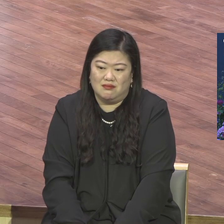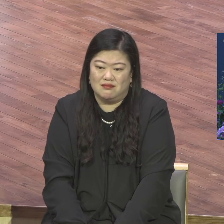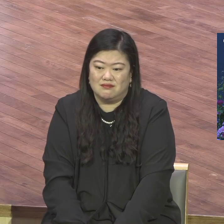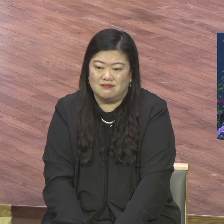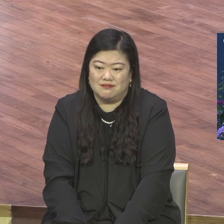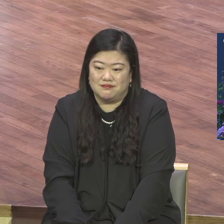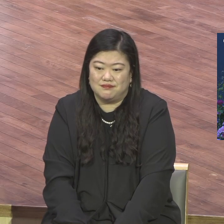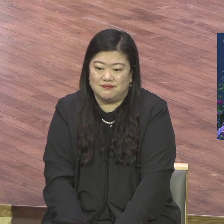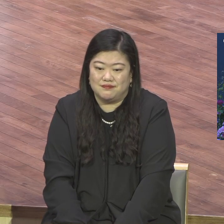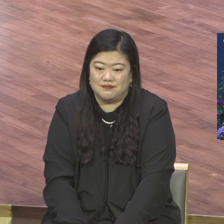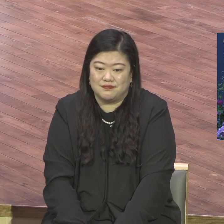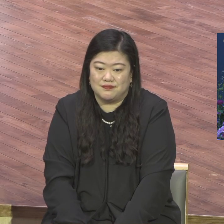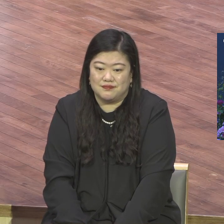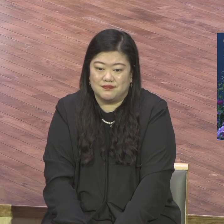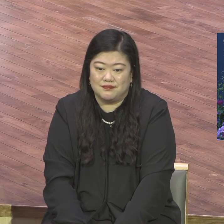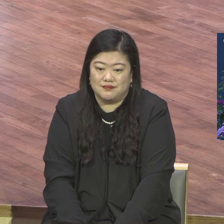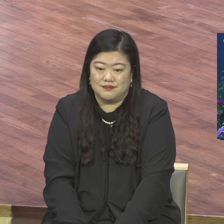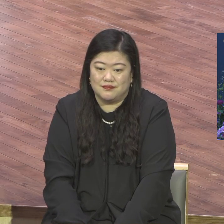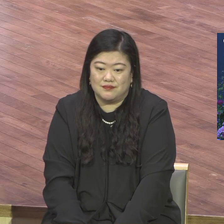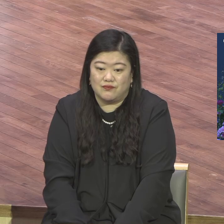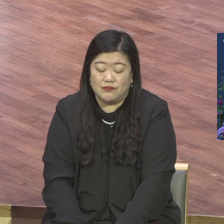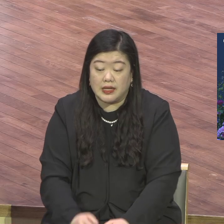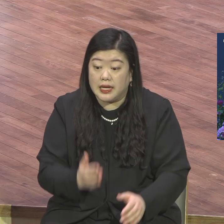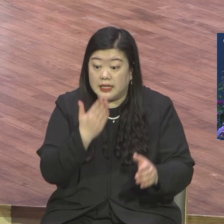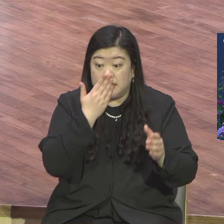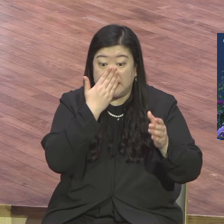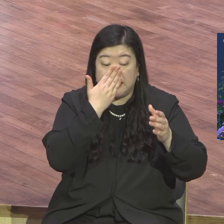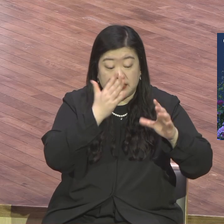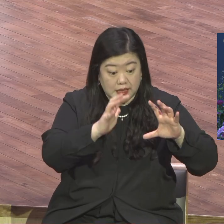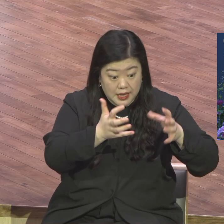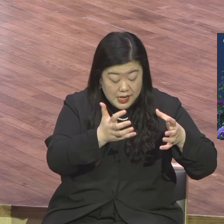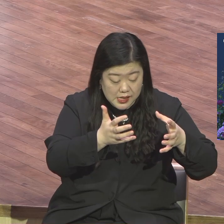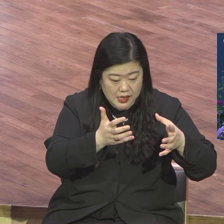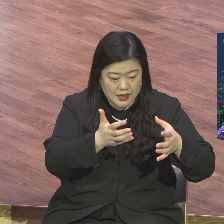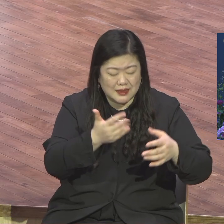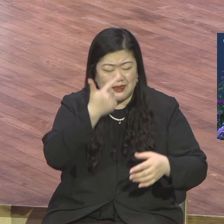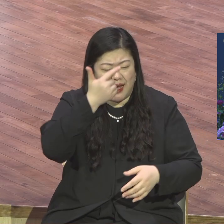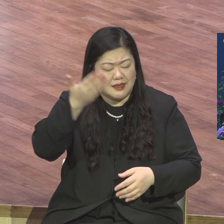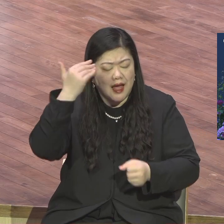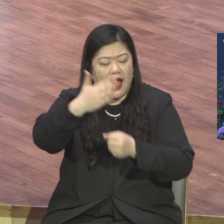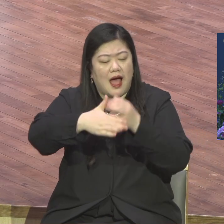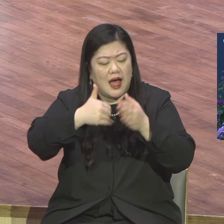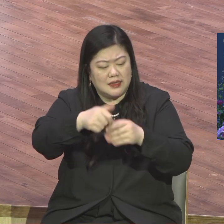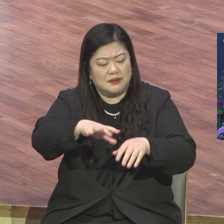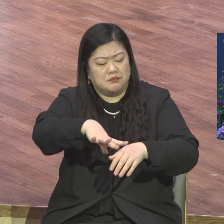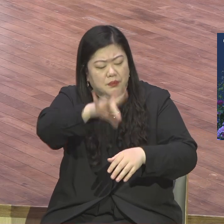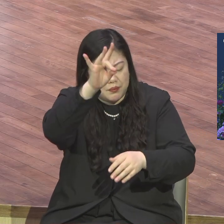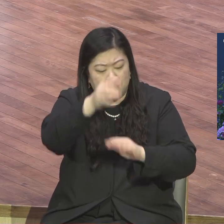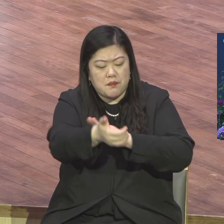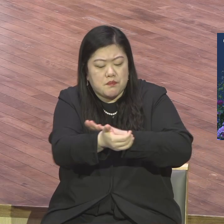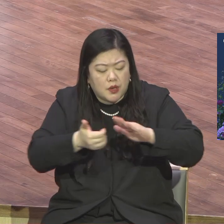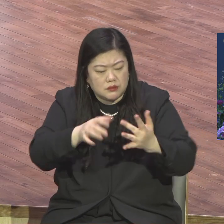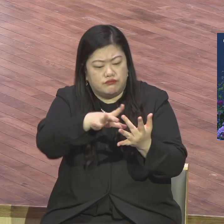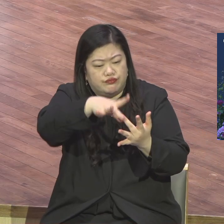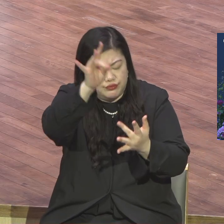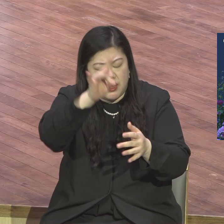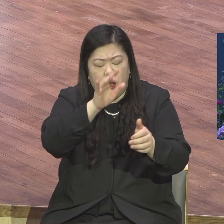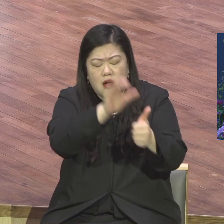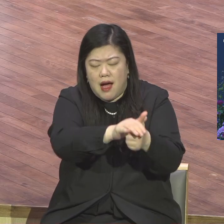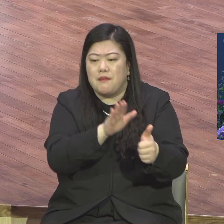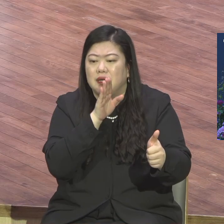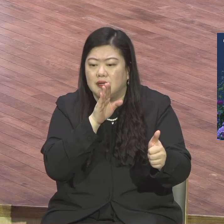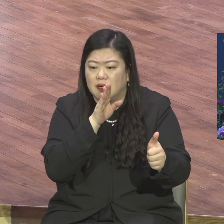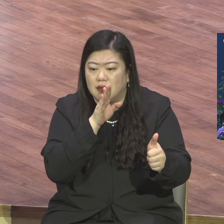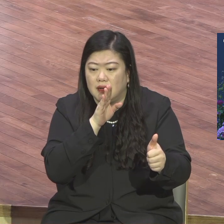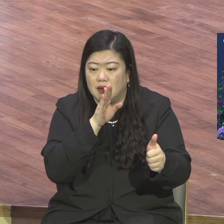우리는요. 육신적 이스라엘이 놓친 이 구원의 축복을 영적 이스라엘 우리가